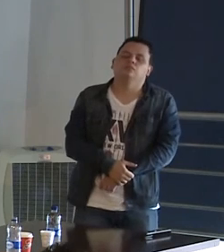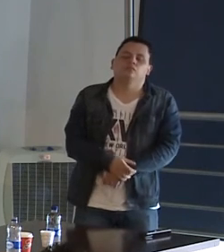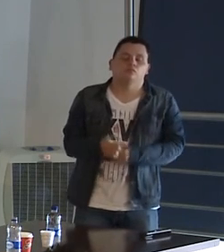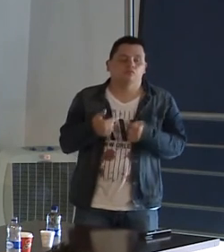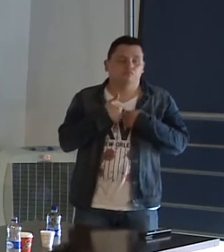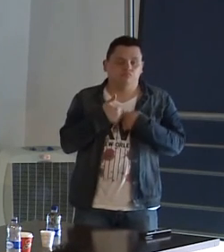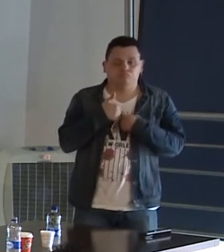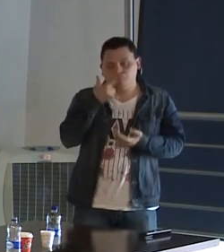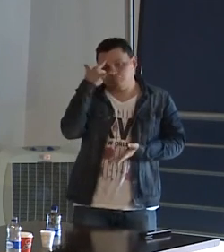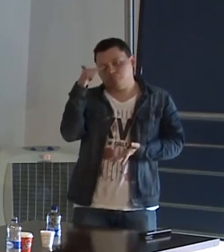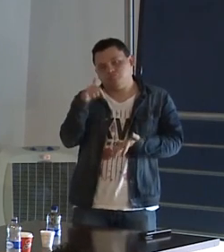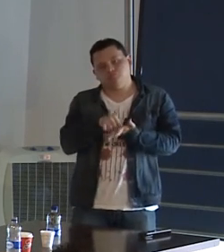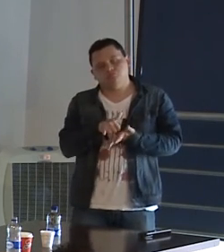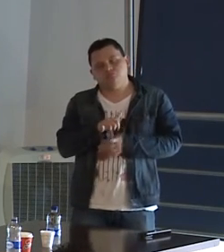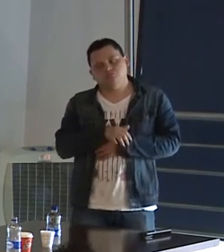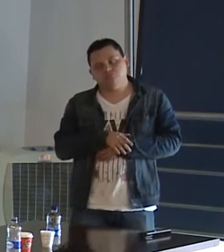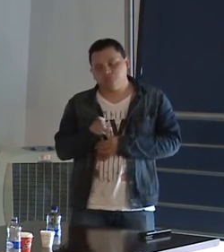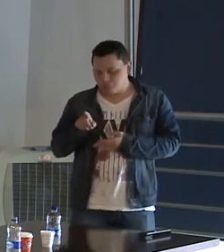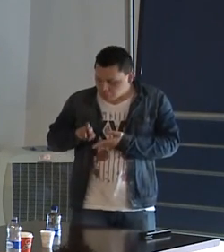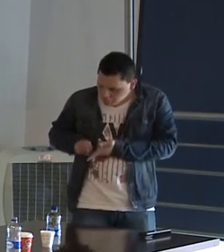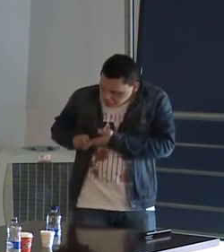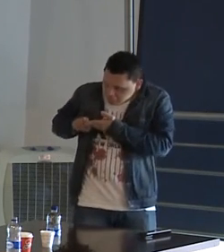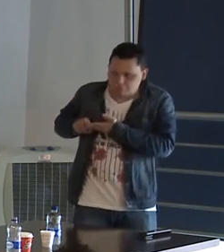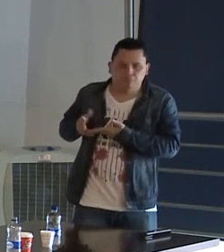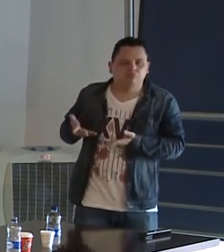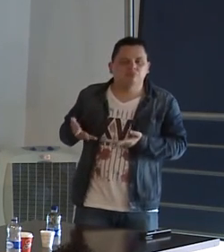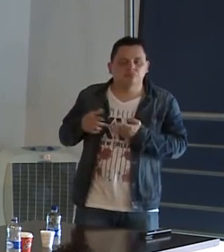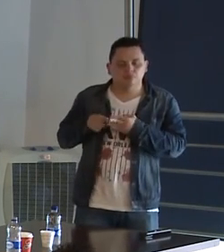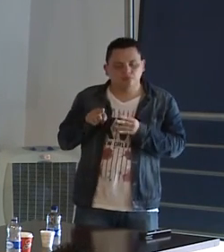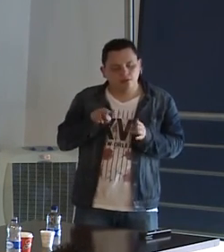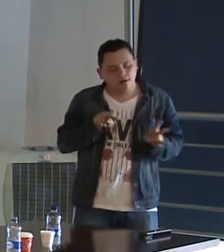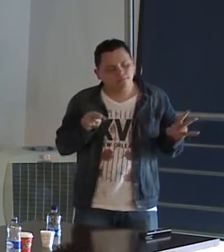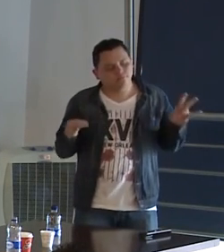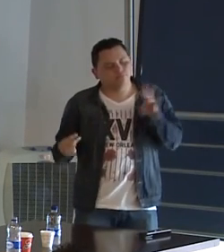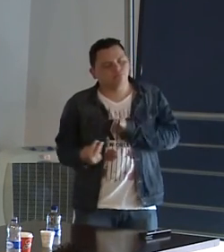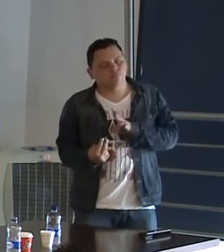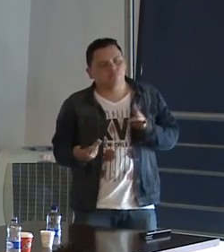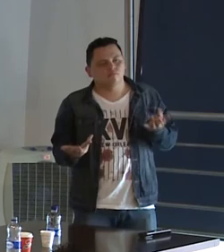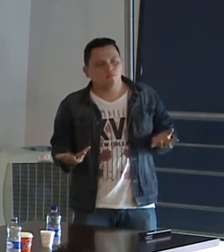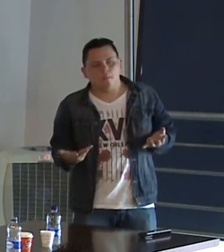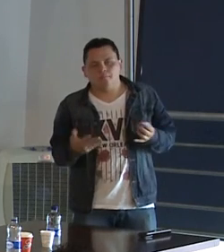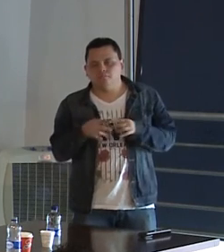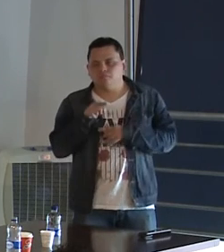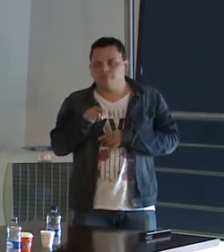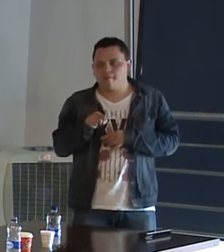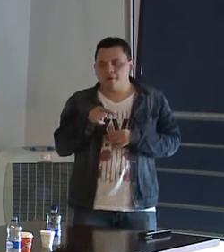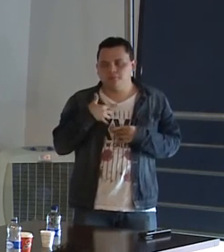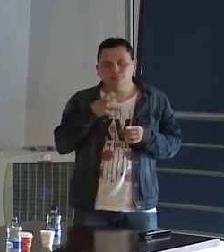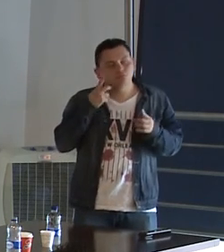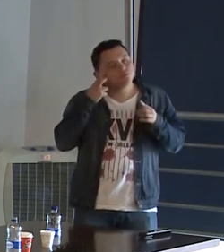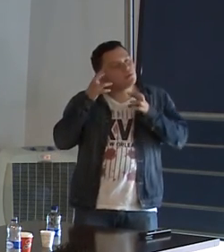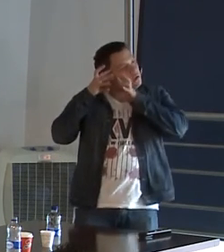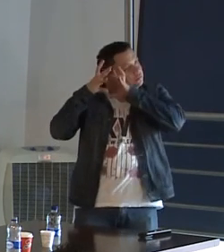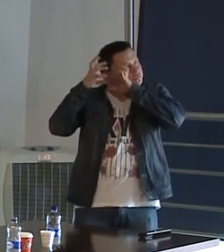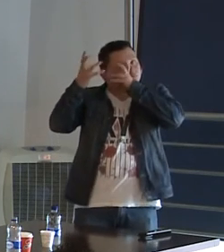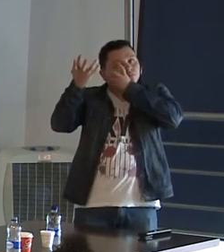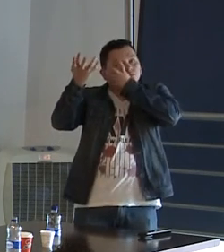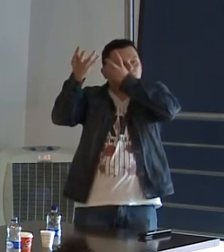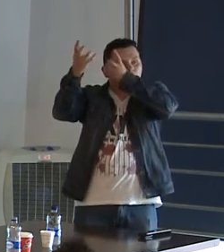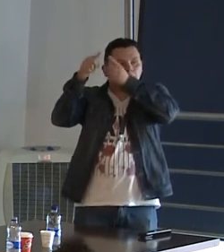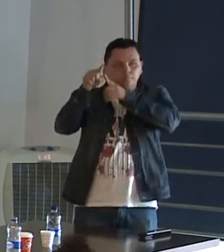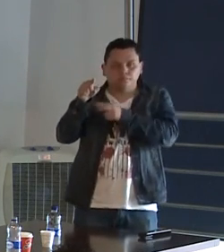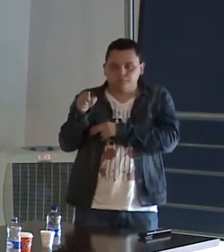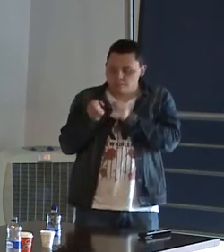Yo creo que esto resalta la dimensión de la utopía pedagógica en la